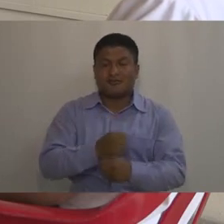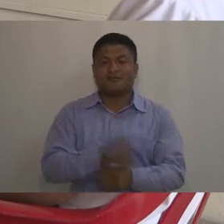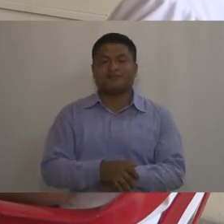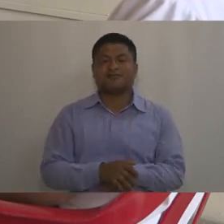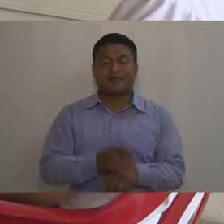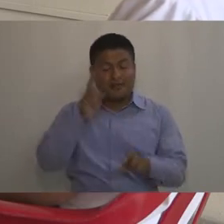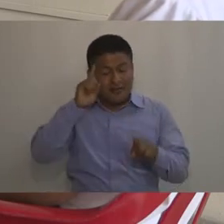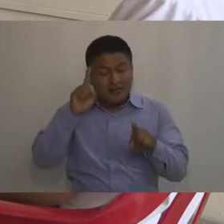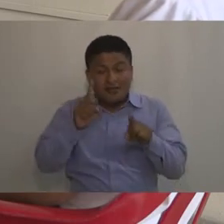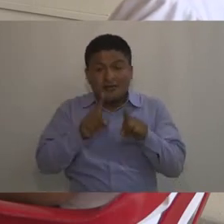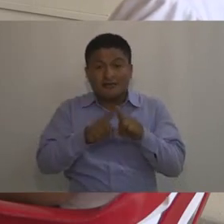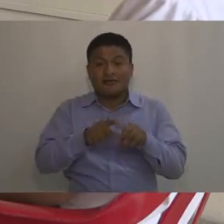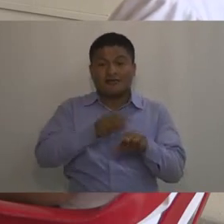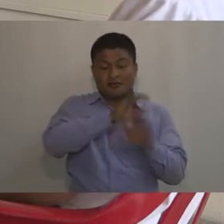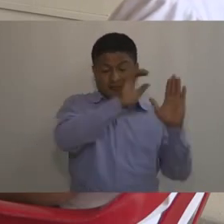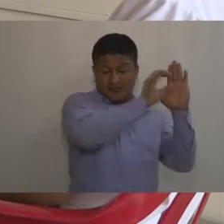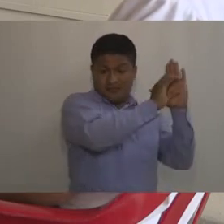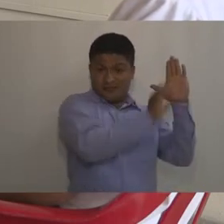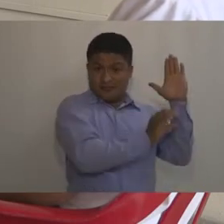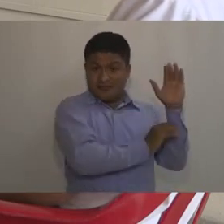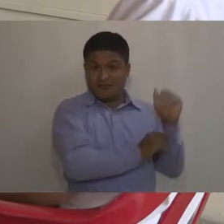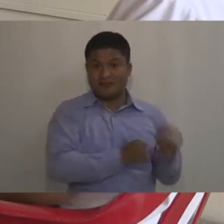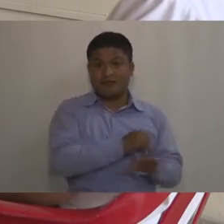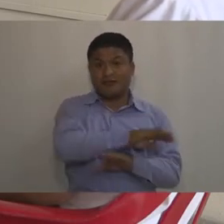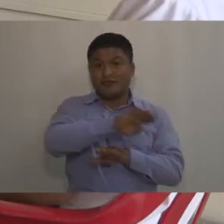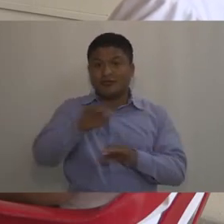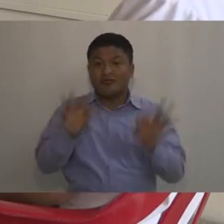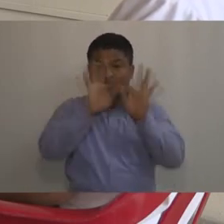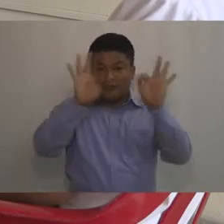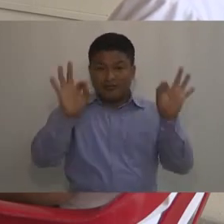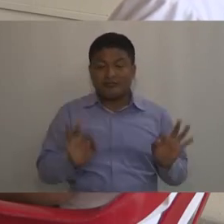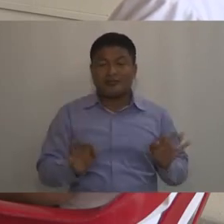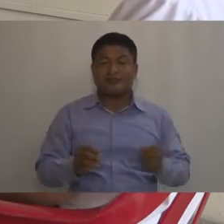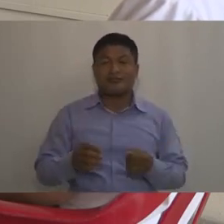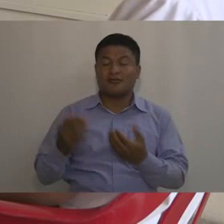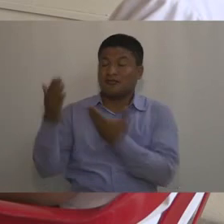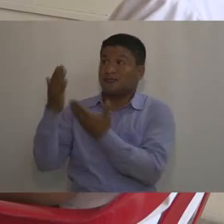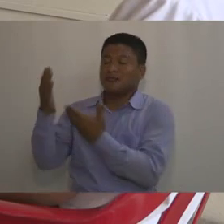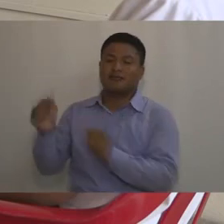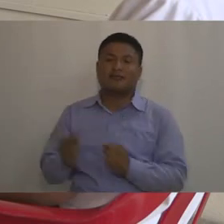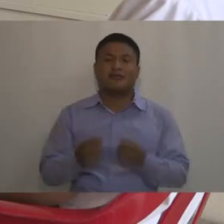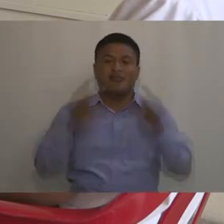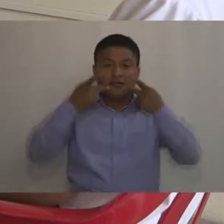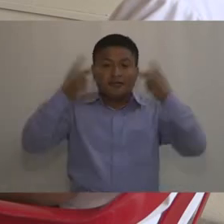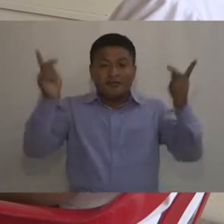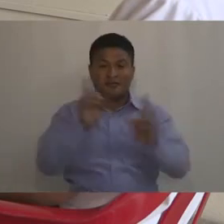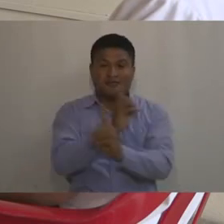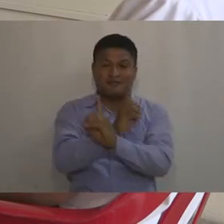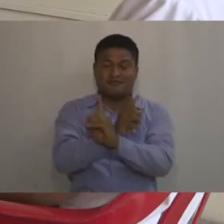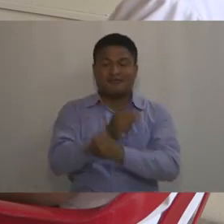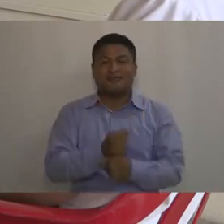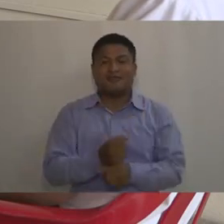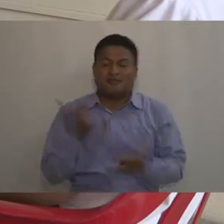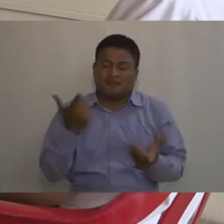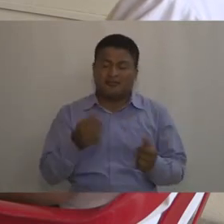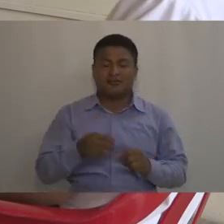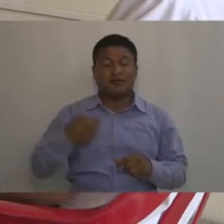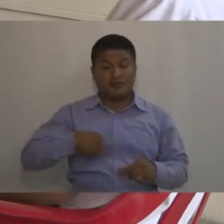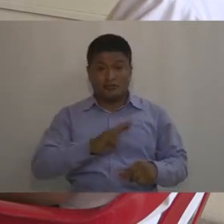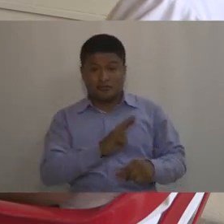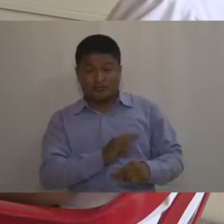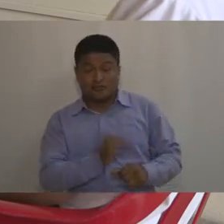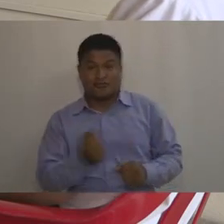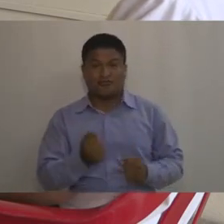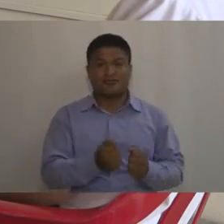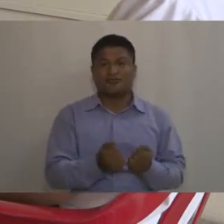trabaja de acuerdo a la Constitución en lo que es la formulación de la política pública en discapacidades. Eso quiere decir